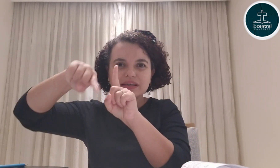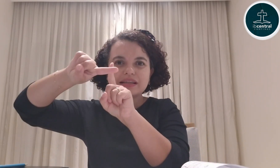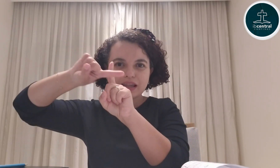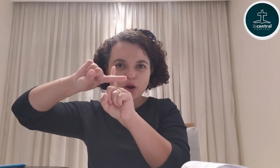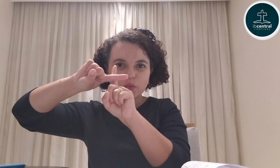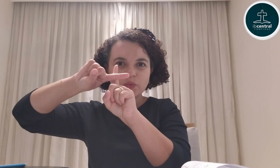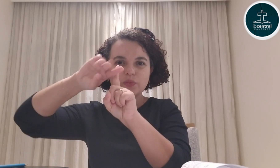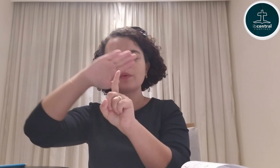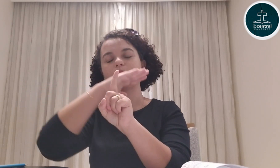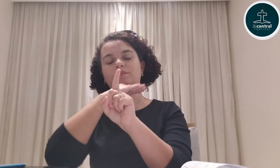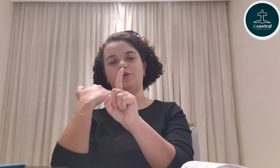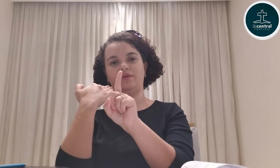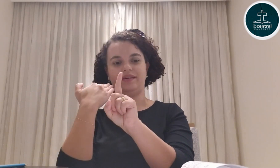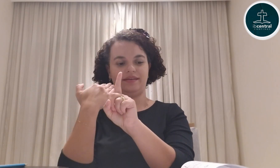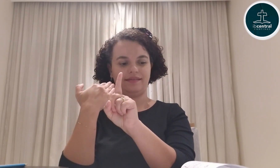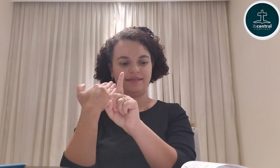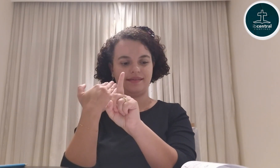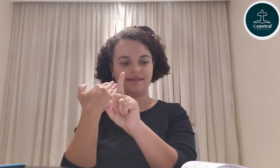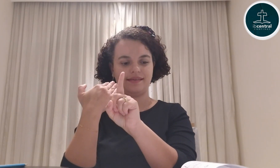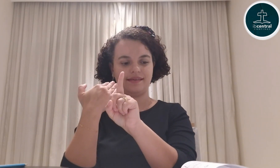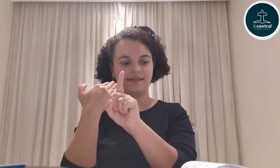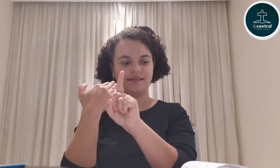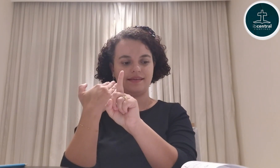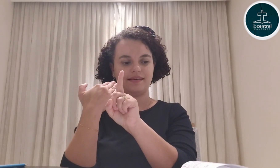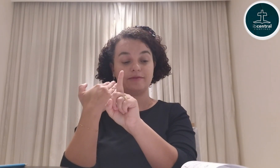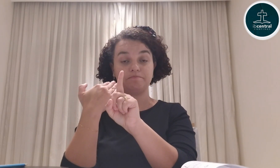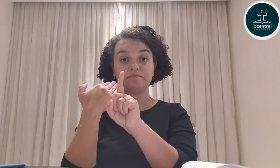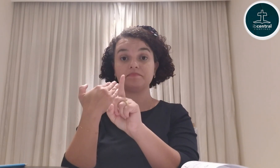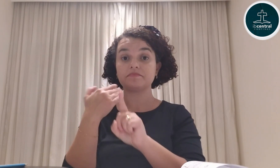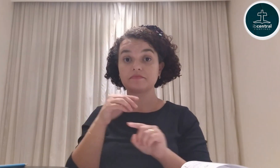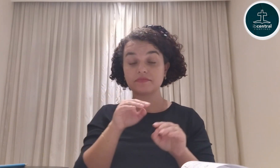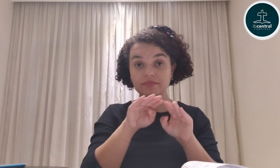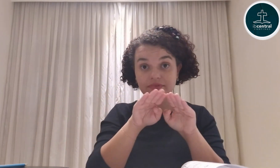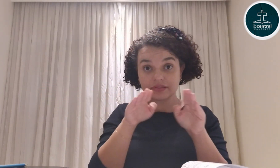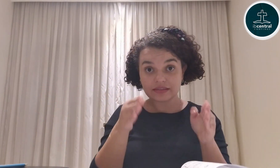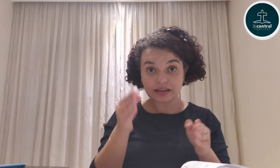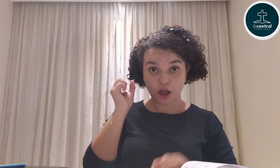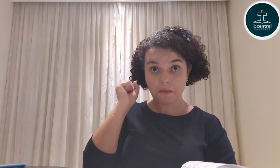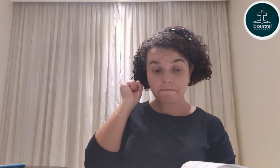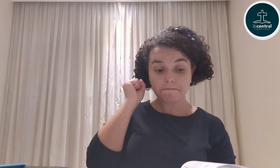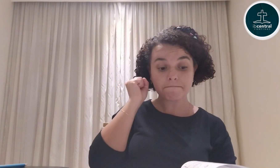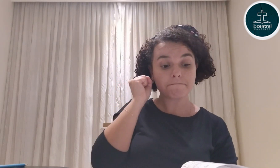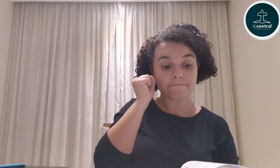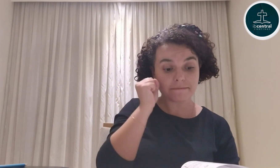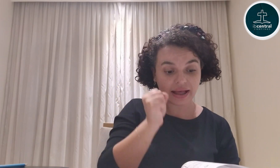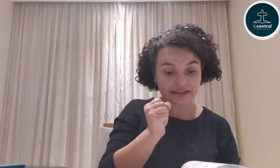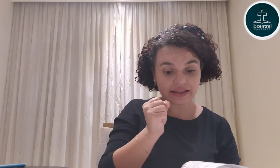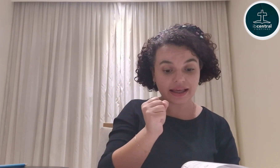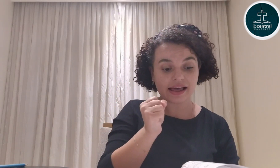E esse sacrifício era uma alegoria do sacrifício de Cristo na